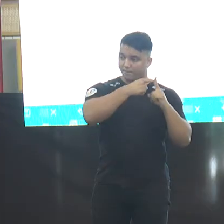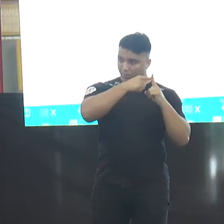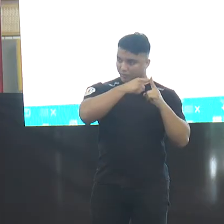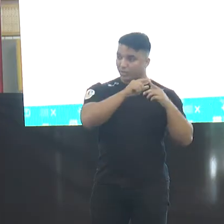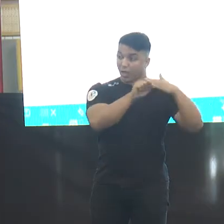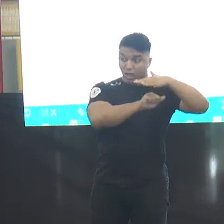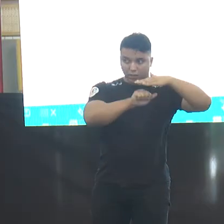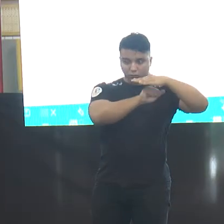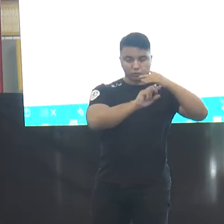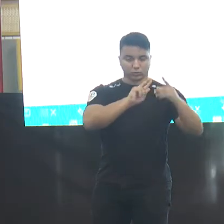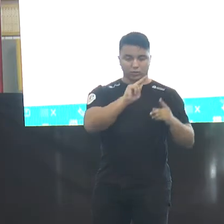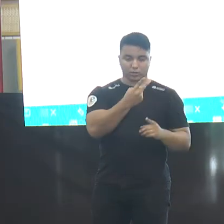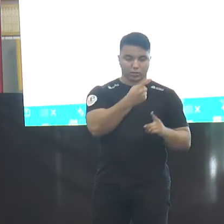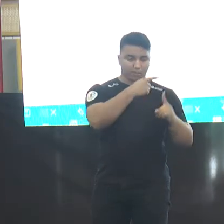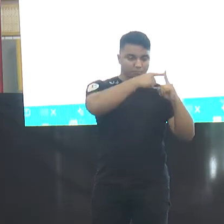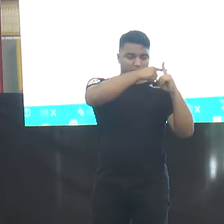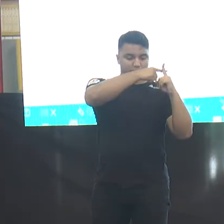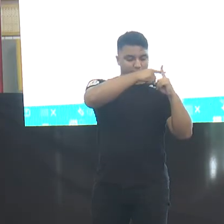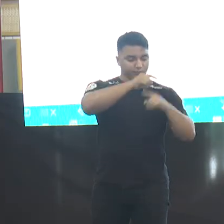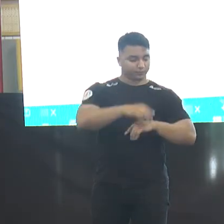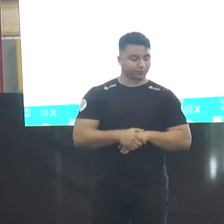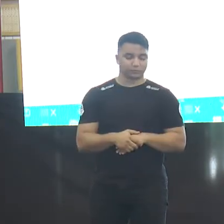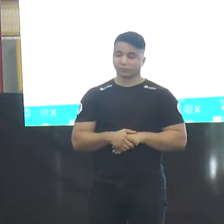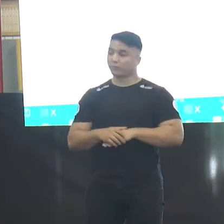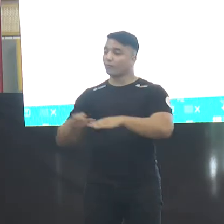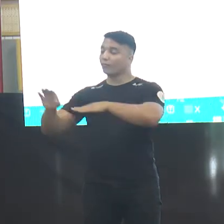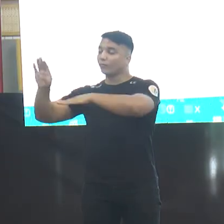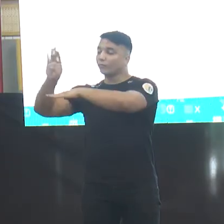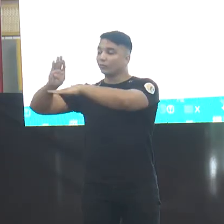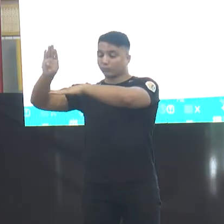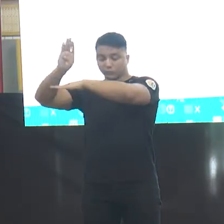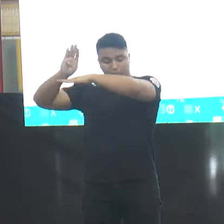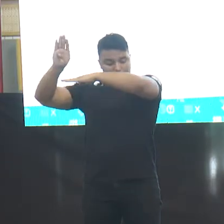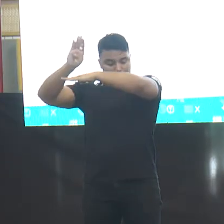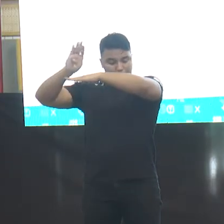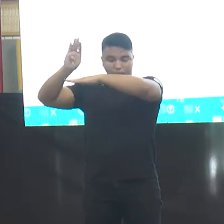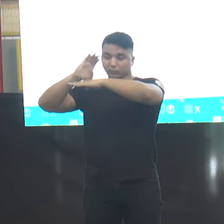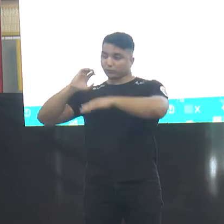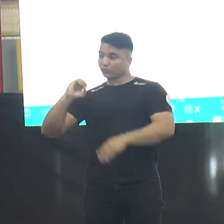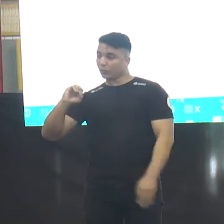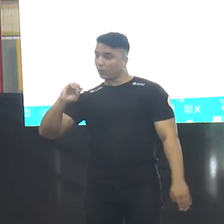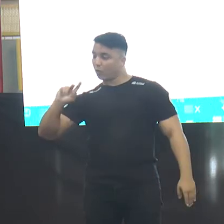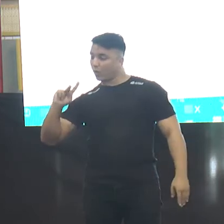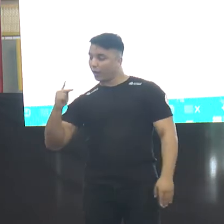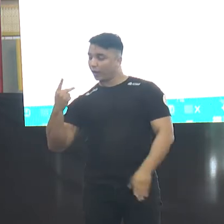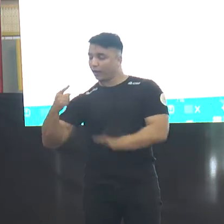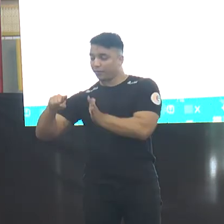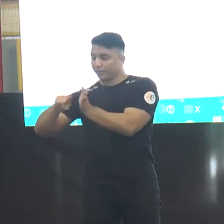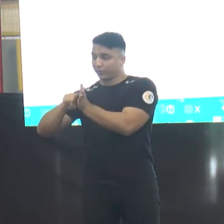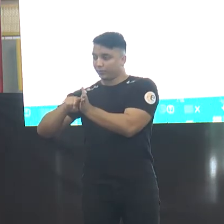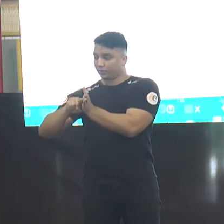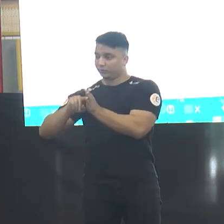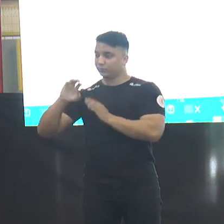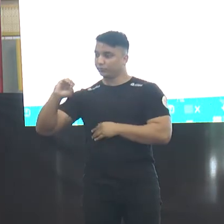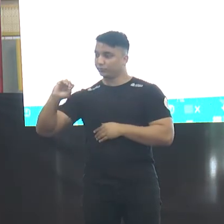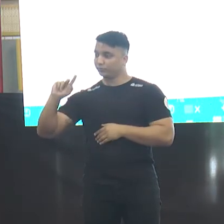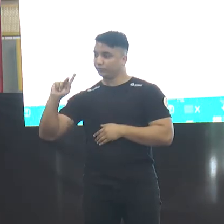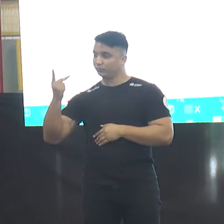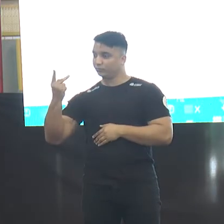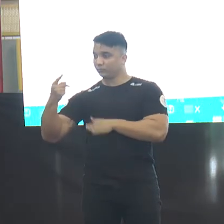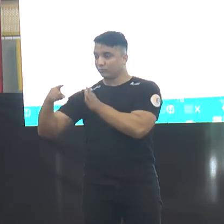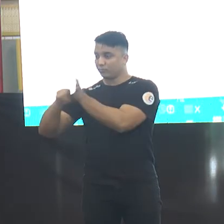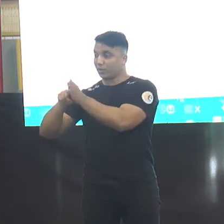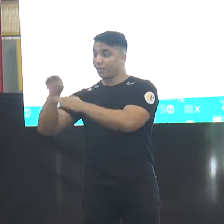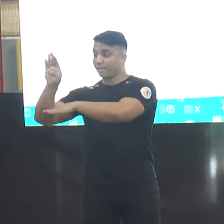mais importante. Ácido, H+. E as bases liberam